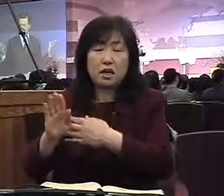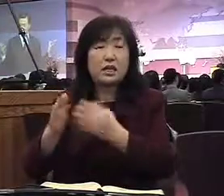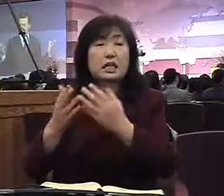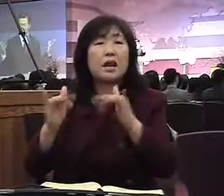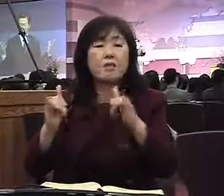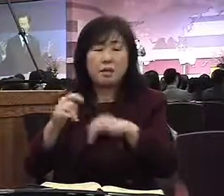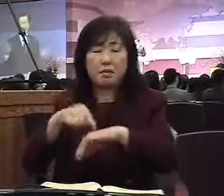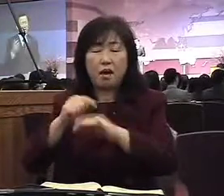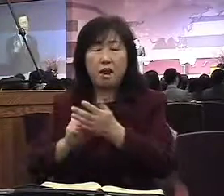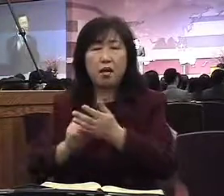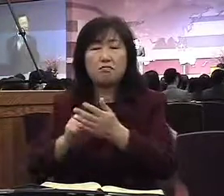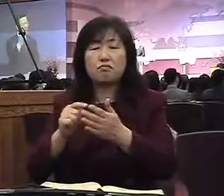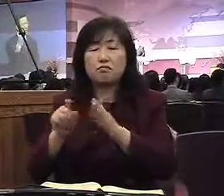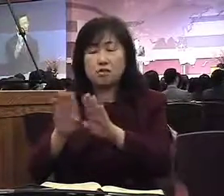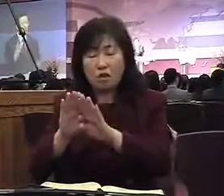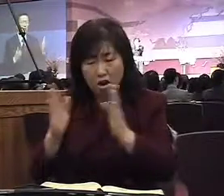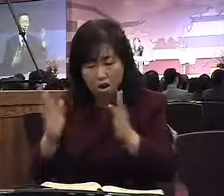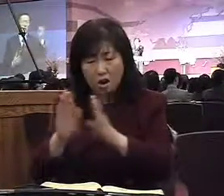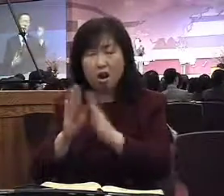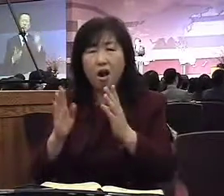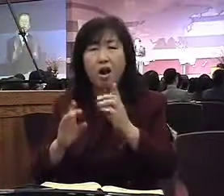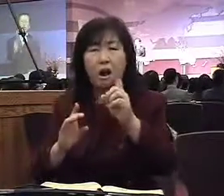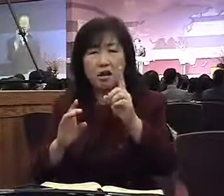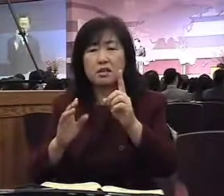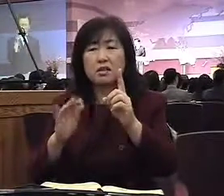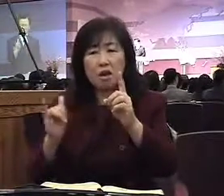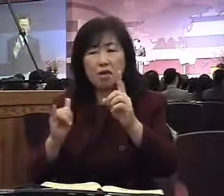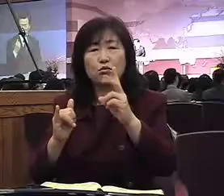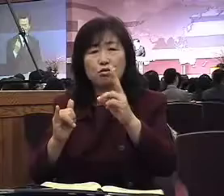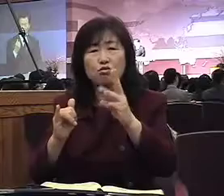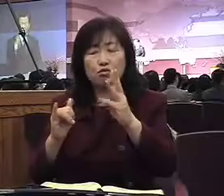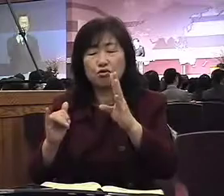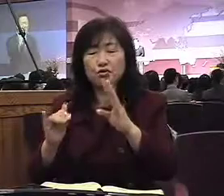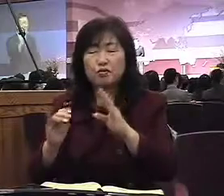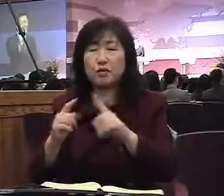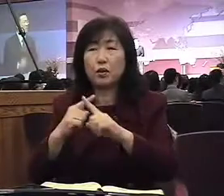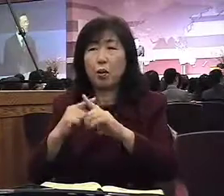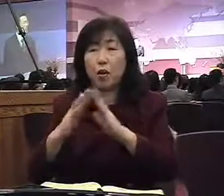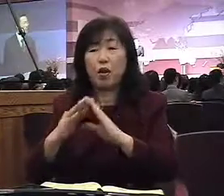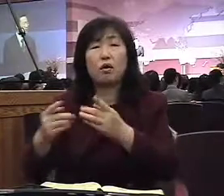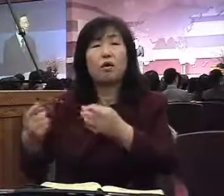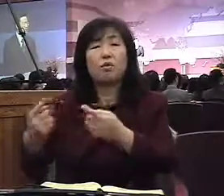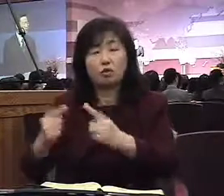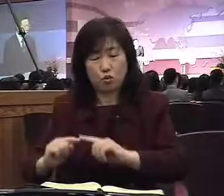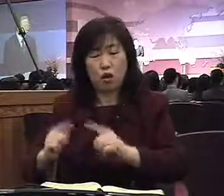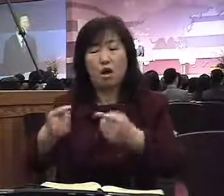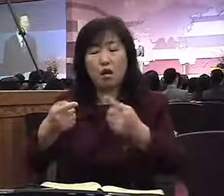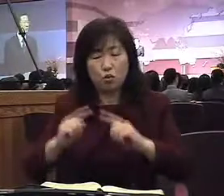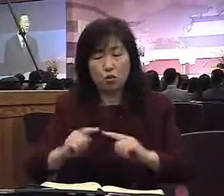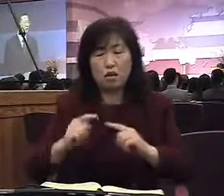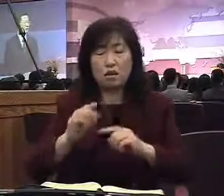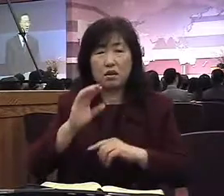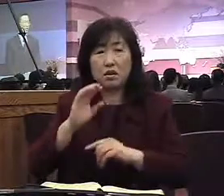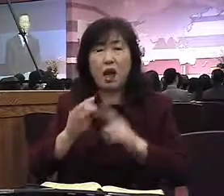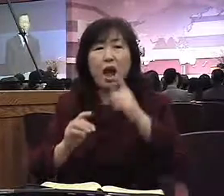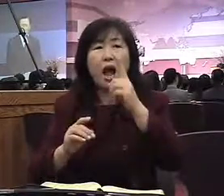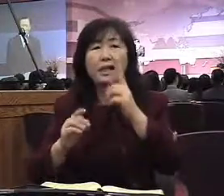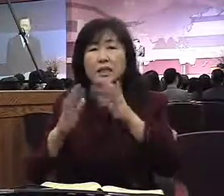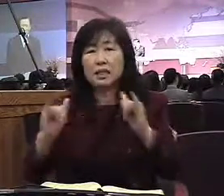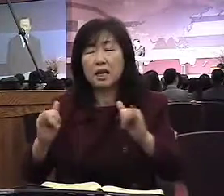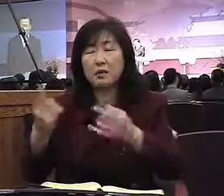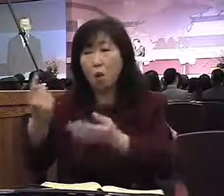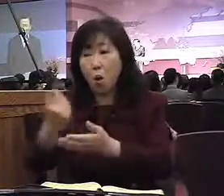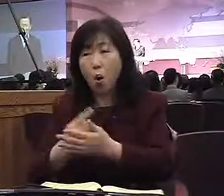달려오시고 그들이 한 명, 2명 교회로 들어오기 시작하고. 여러분, 한 사람의 영혼은 돼지 90마리보다 귀한